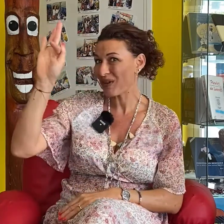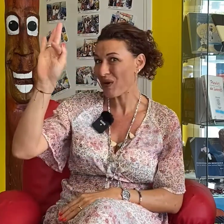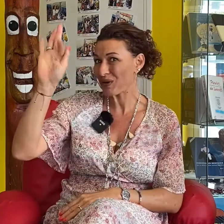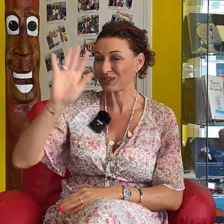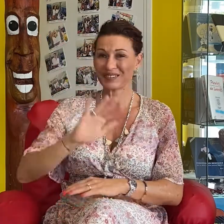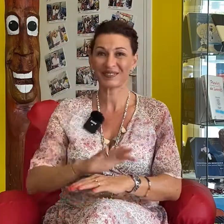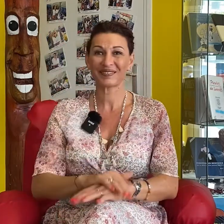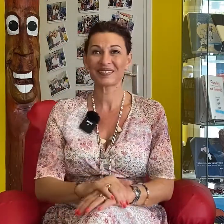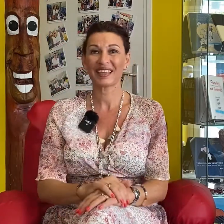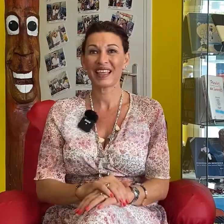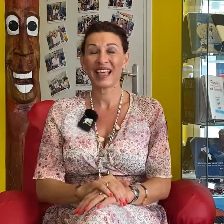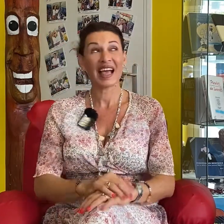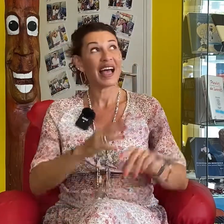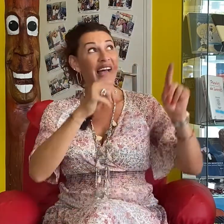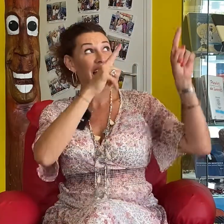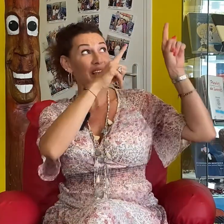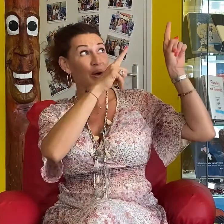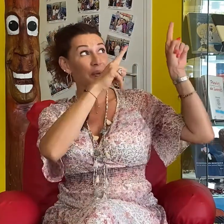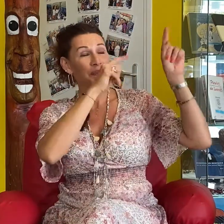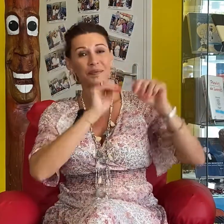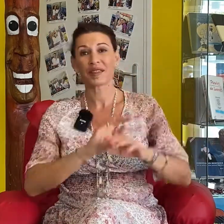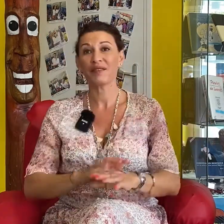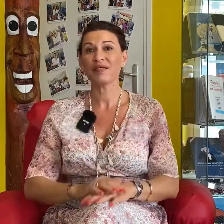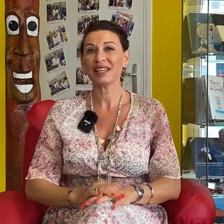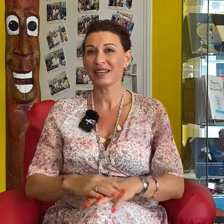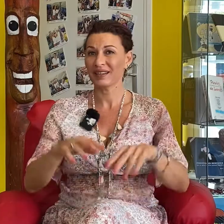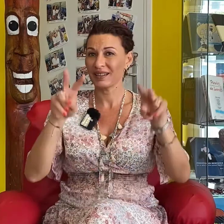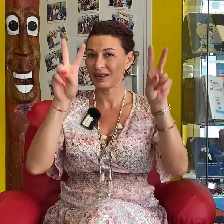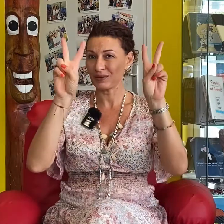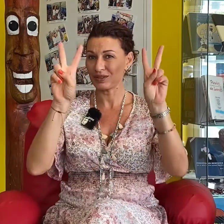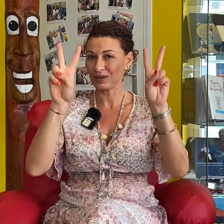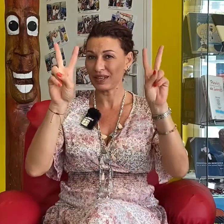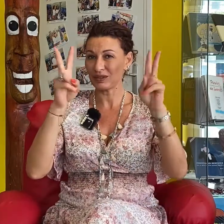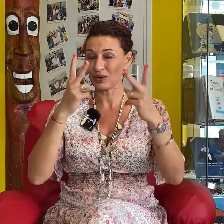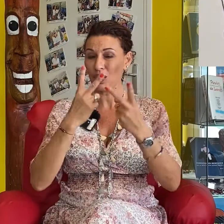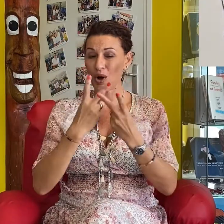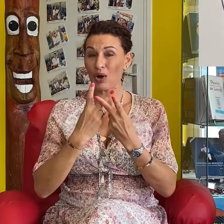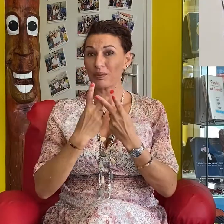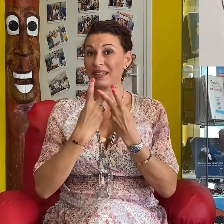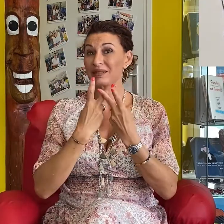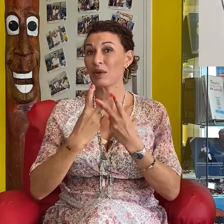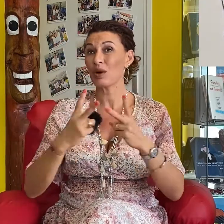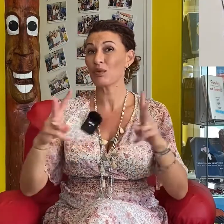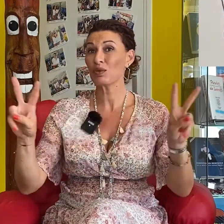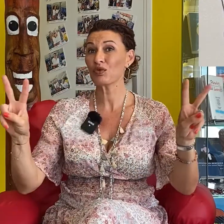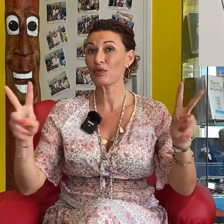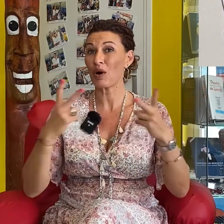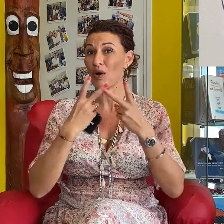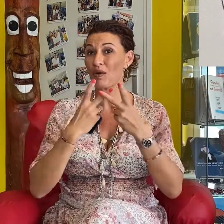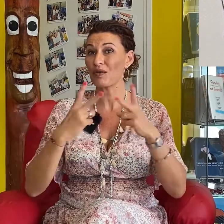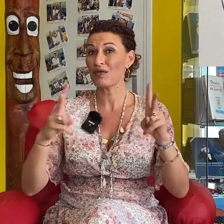France. Alors, ville, configuration, emplacement, mouvement. Ville,